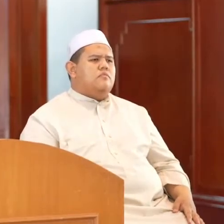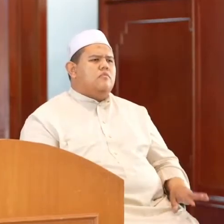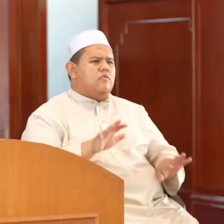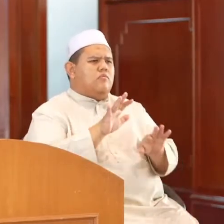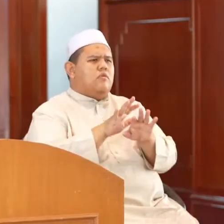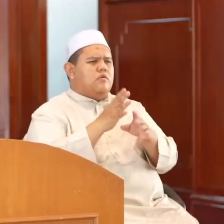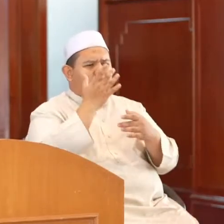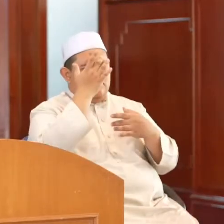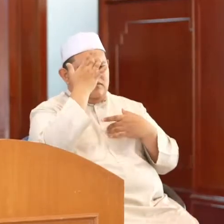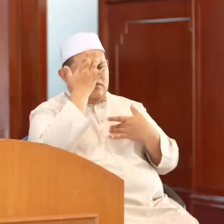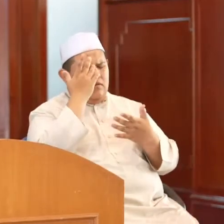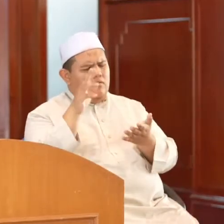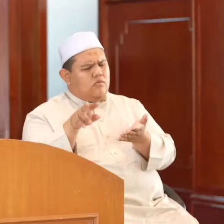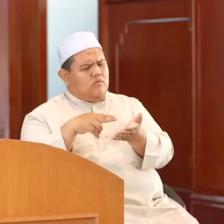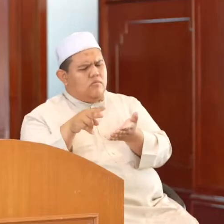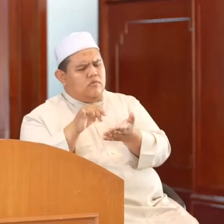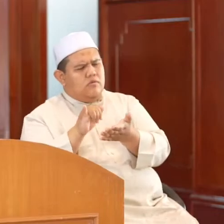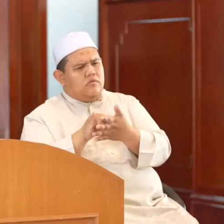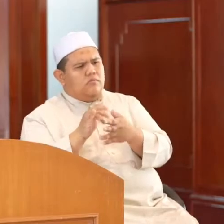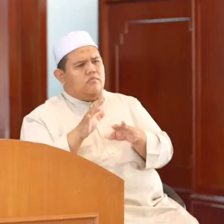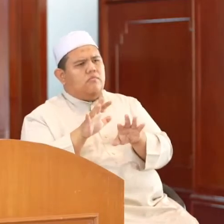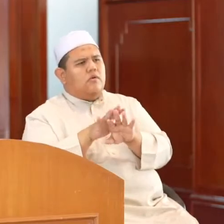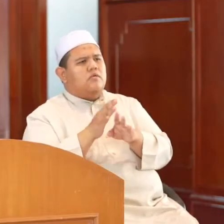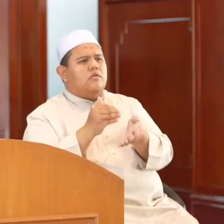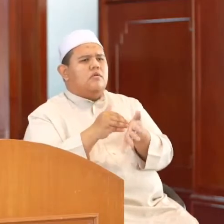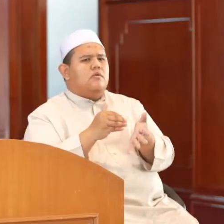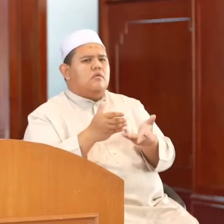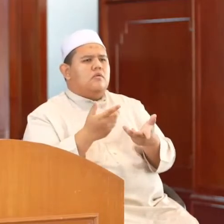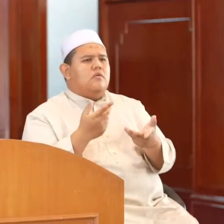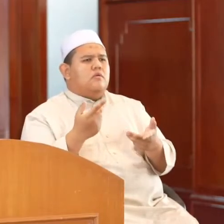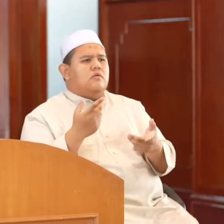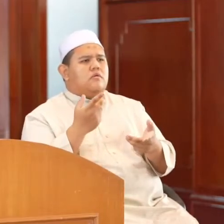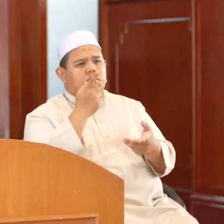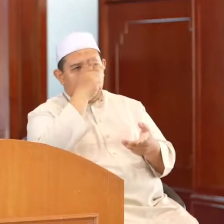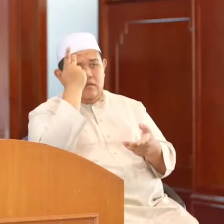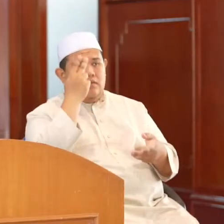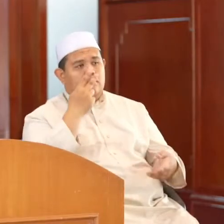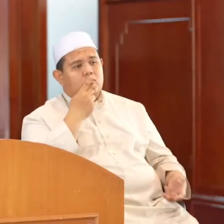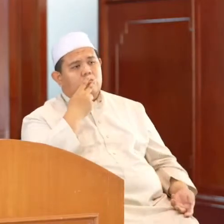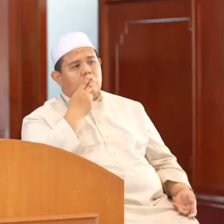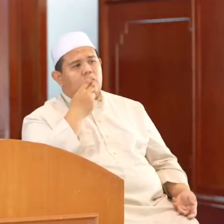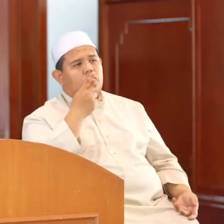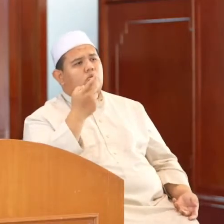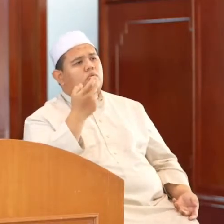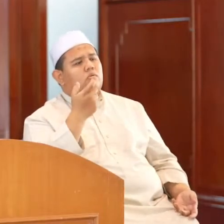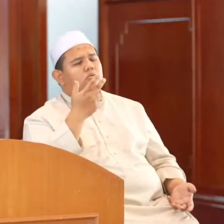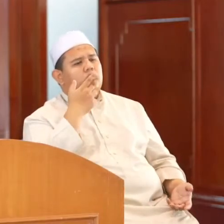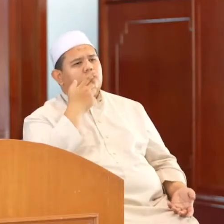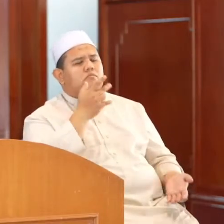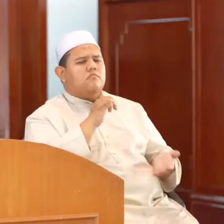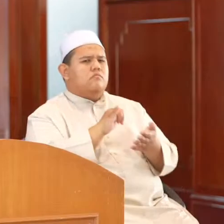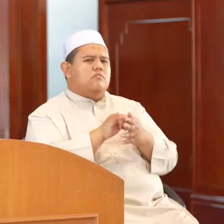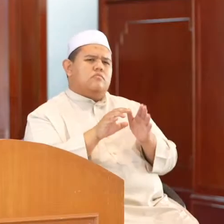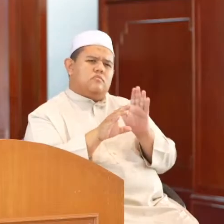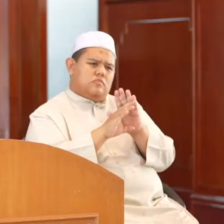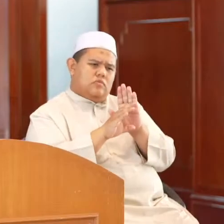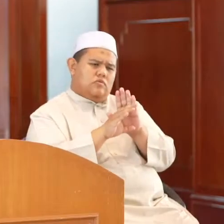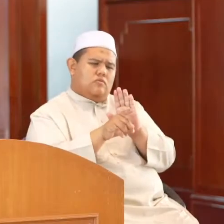Oh, kita baca orangnya macam ni, akibat merokok ni sebagai contoh.